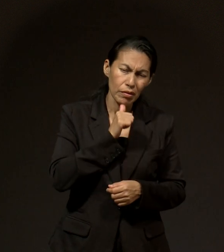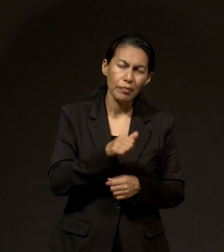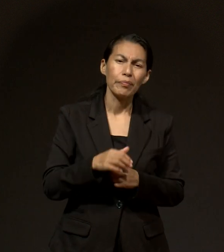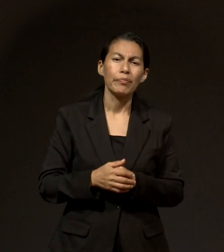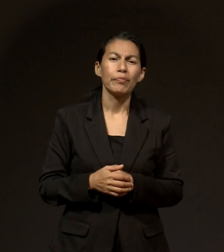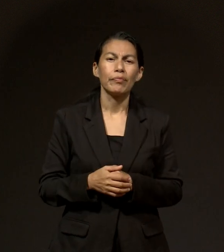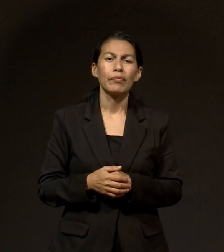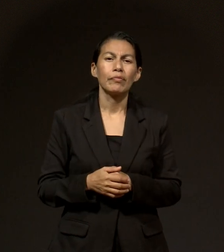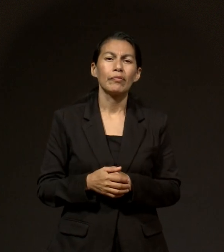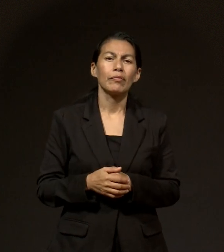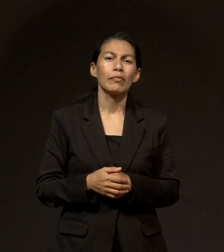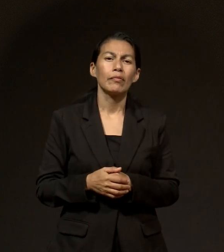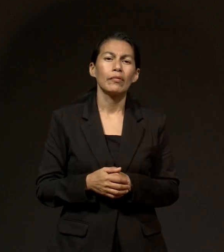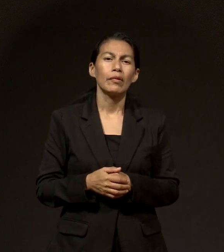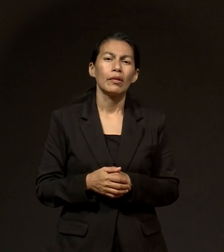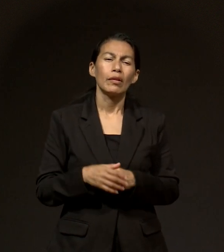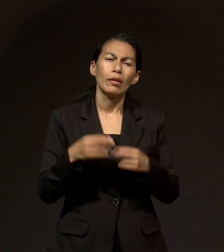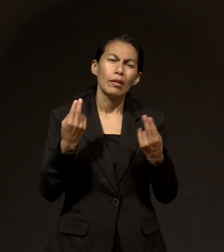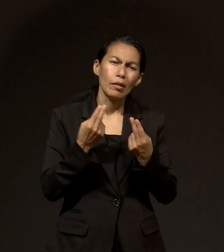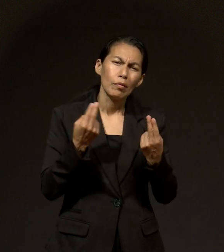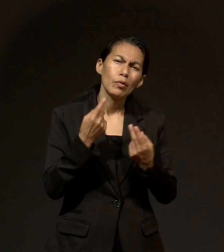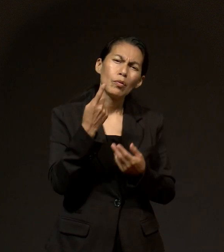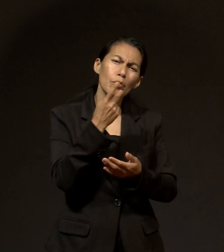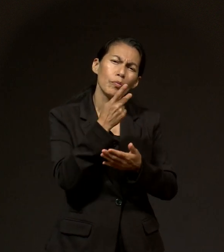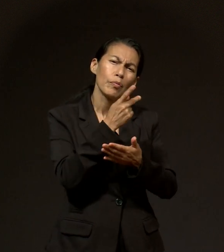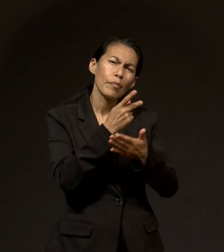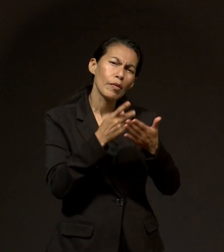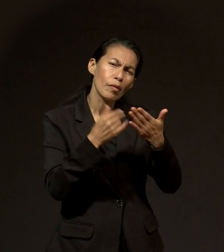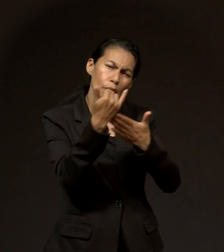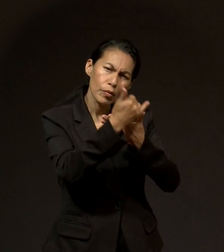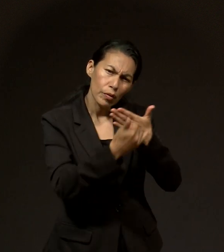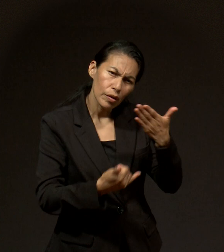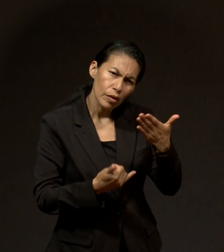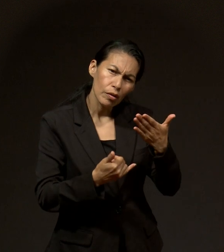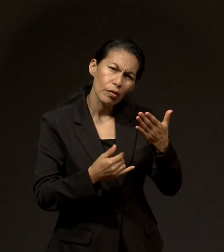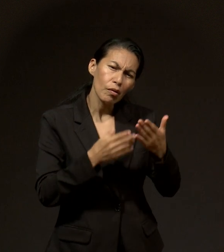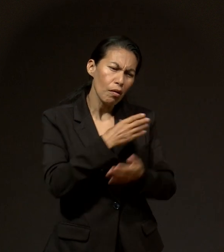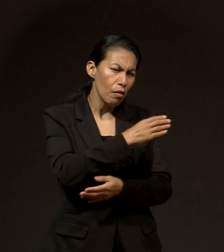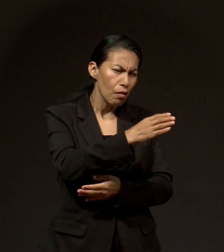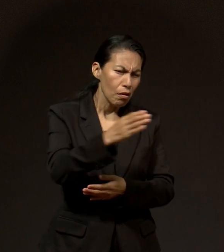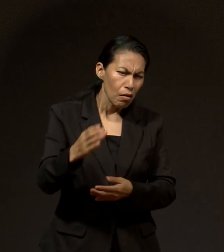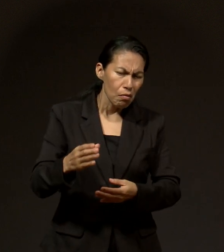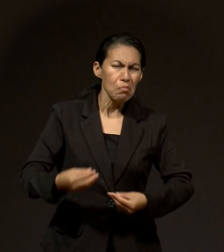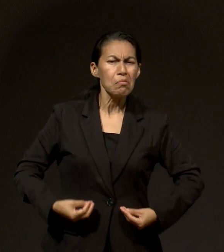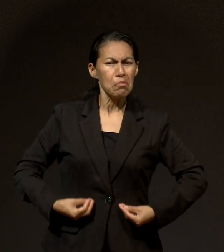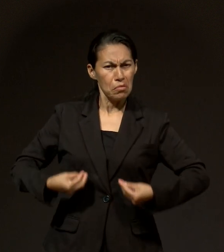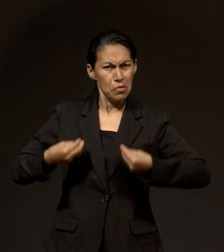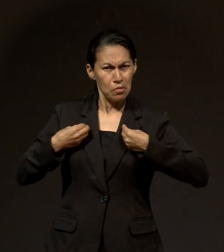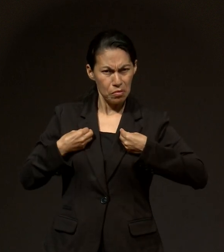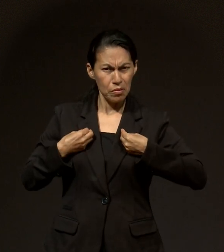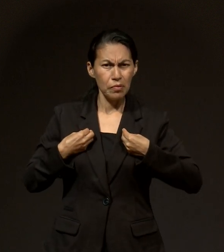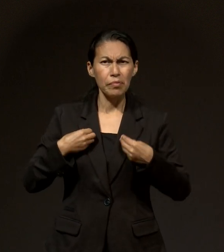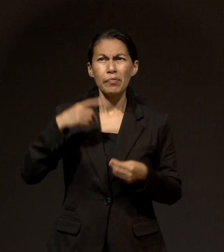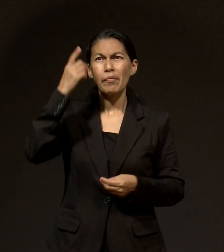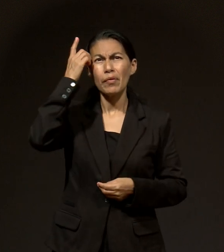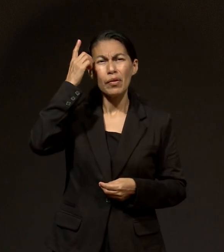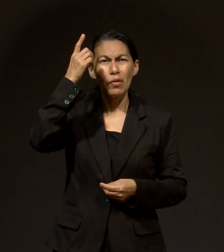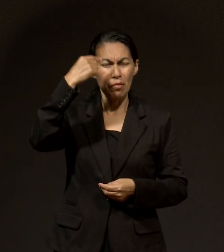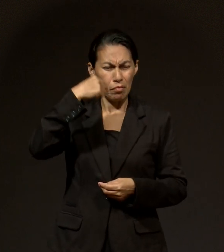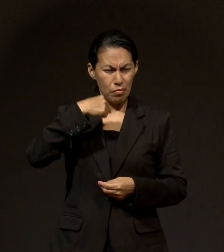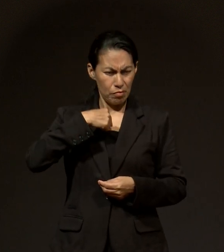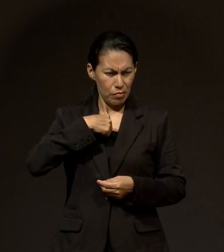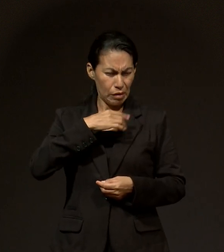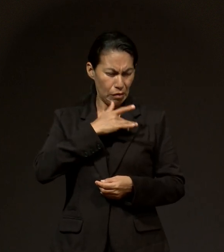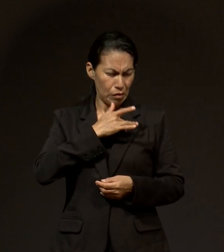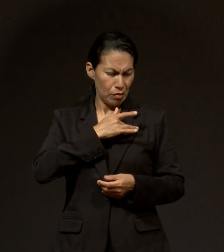adventistas Por un proyecto para vivir en el campo dice Para que Dios transforme mi corazón Y me